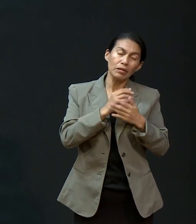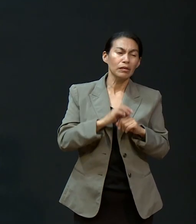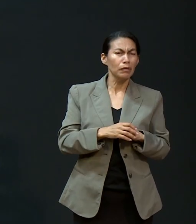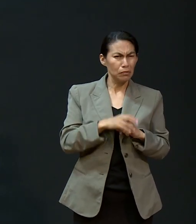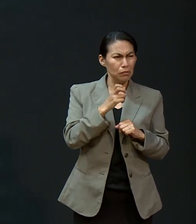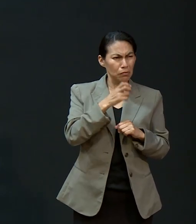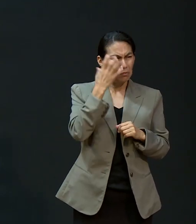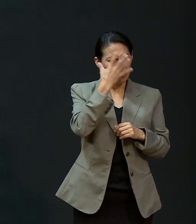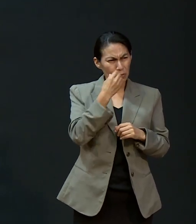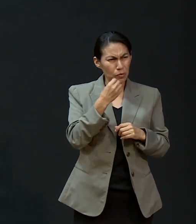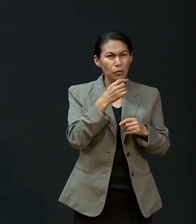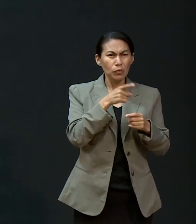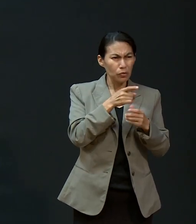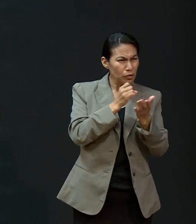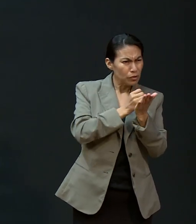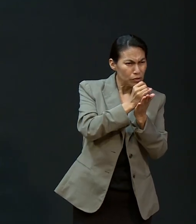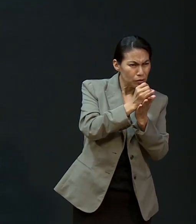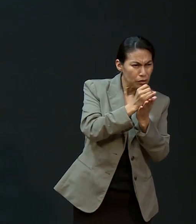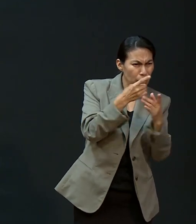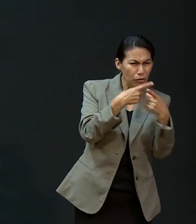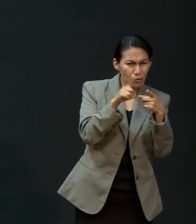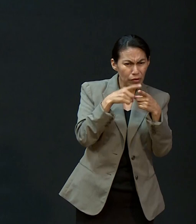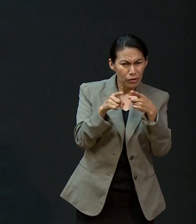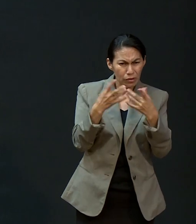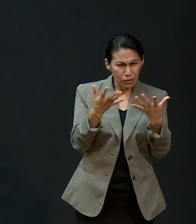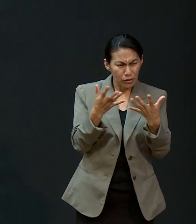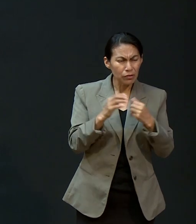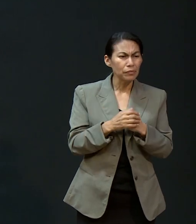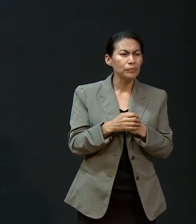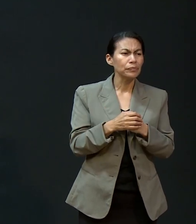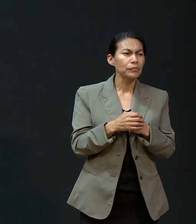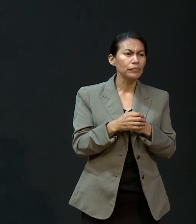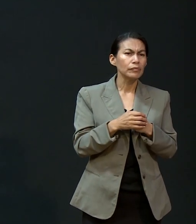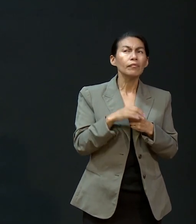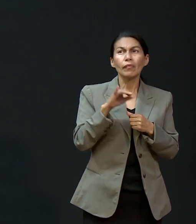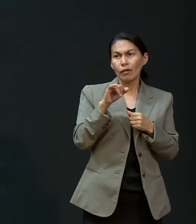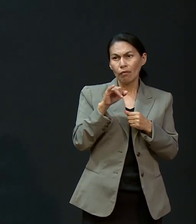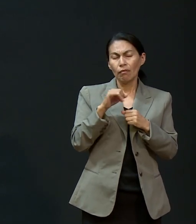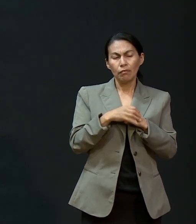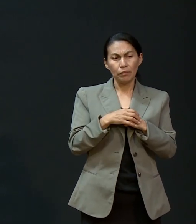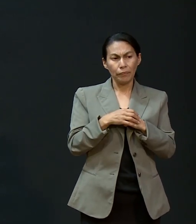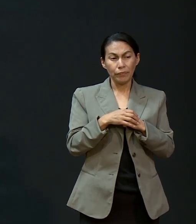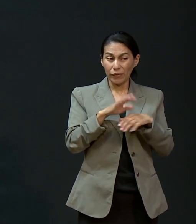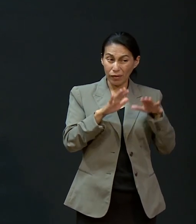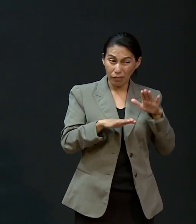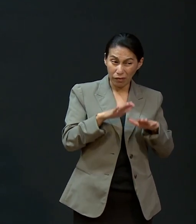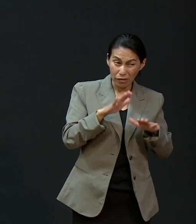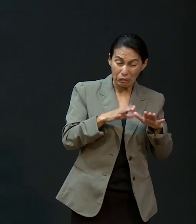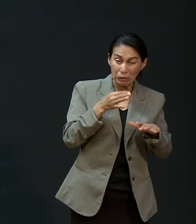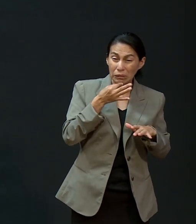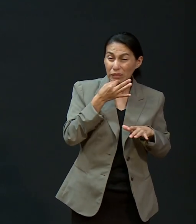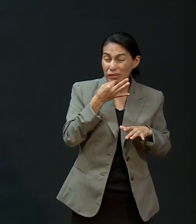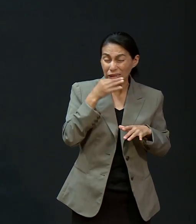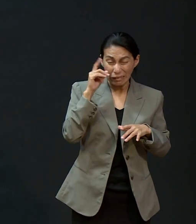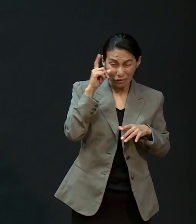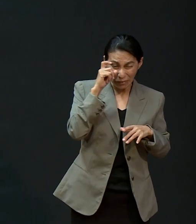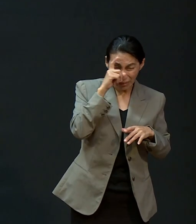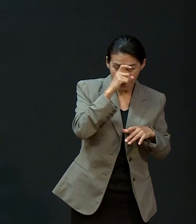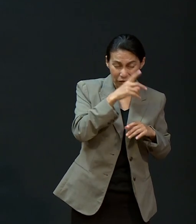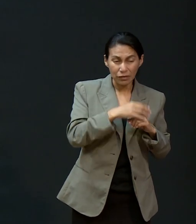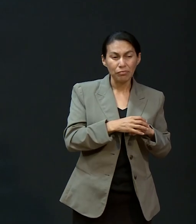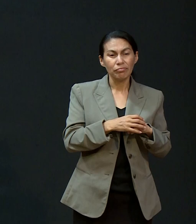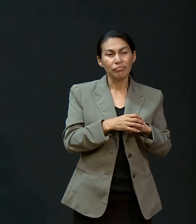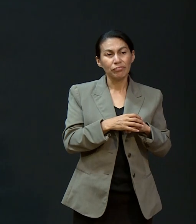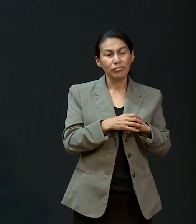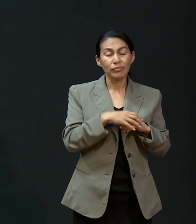esperanza en Dios. En las diferentes decisiones que tienes que tomar, es cierto? Y a veces pasamos por momentos